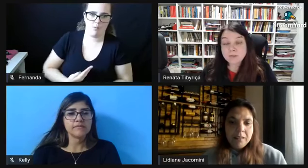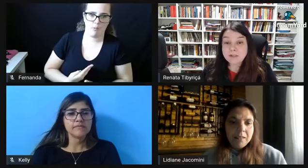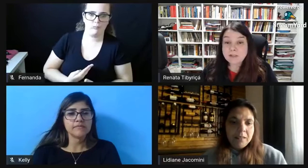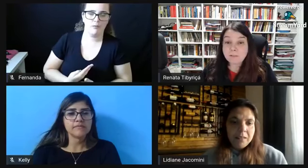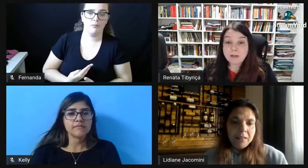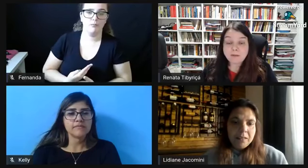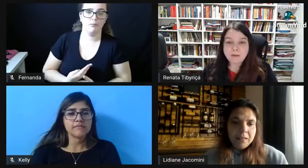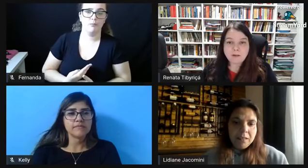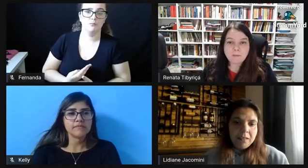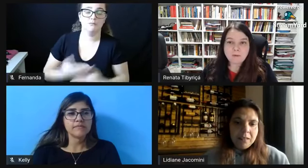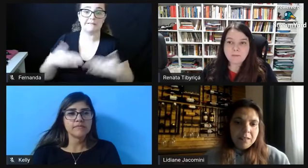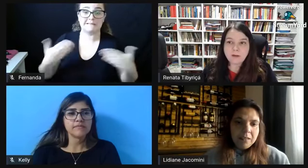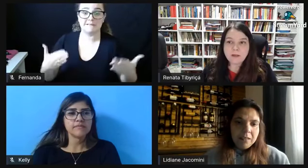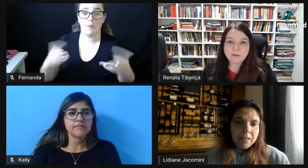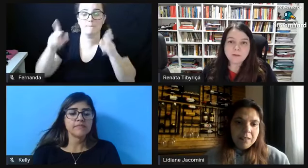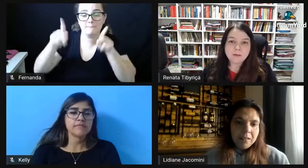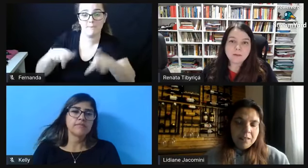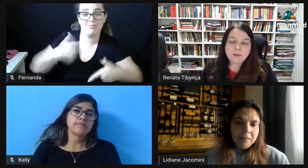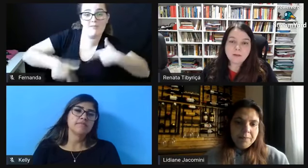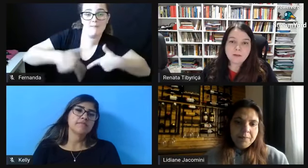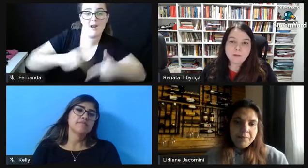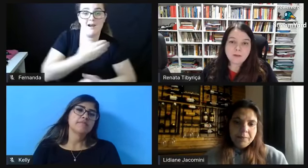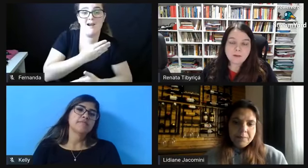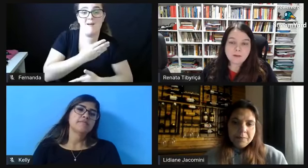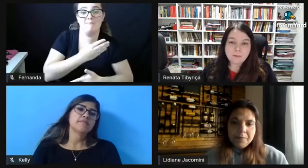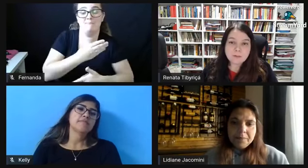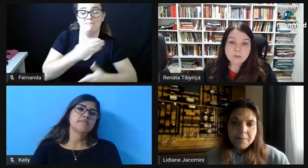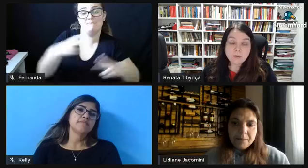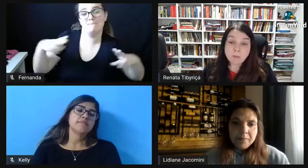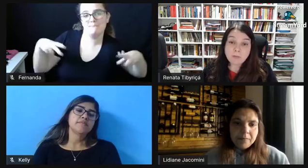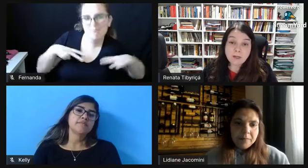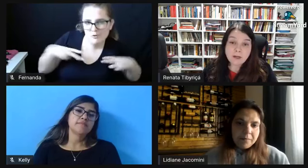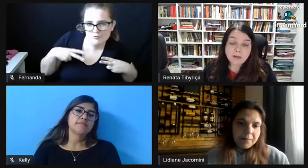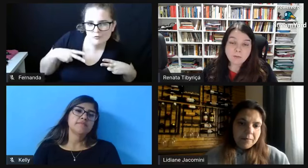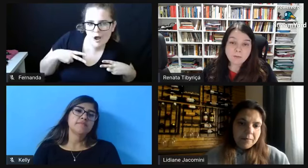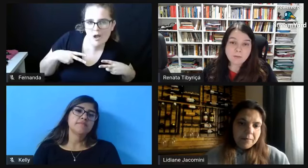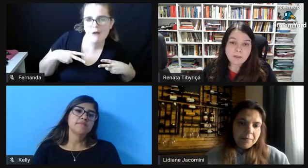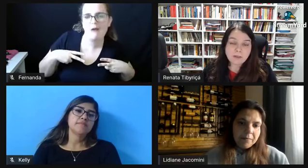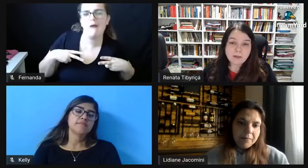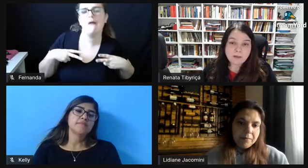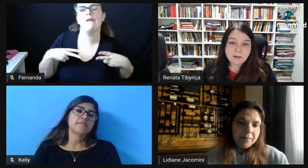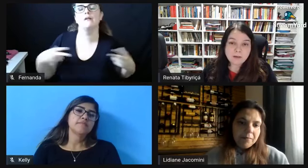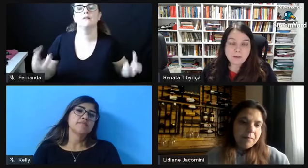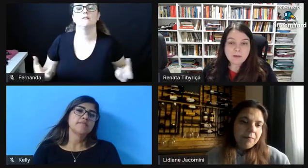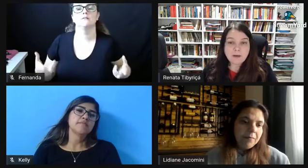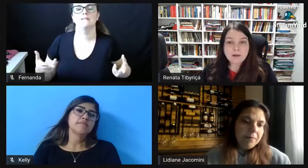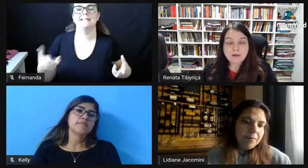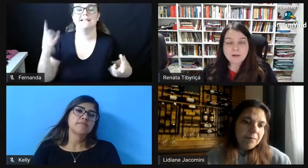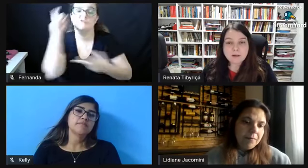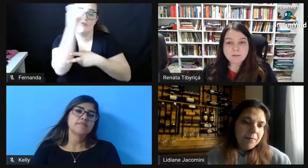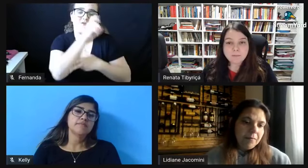para as pessoas que trabalham na área privada, é bastante complicado, porque